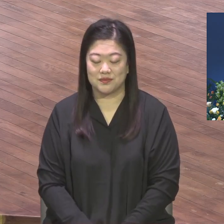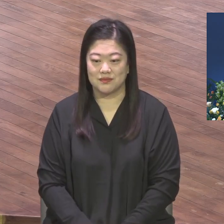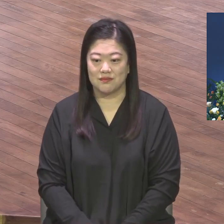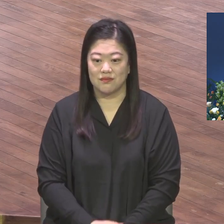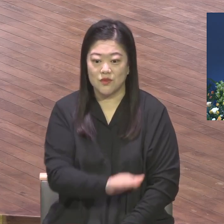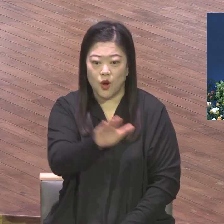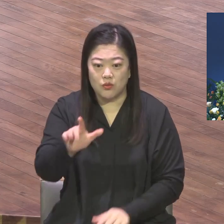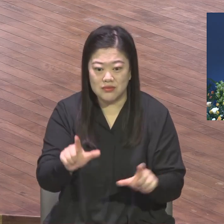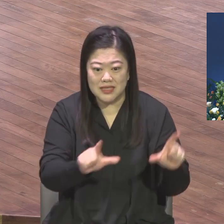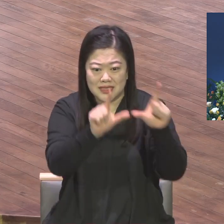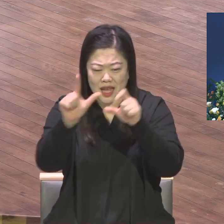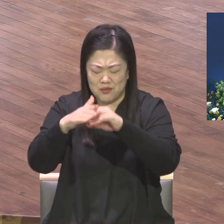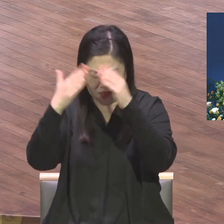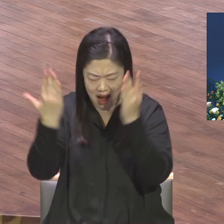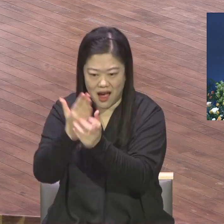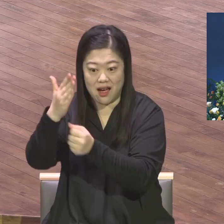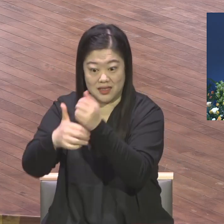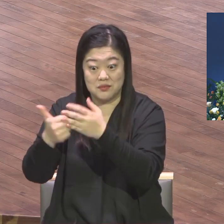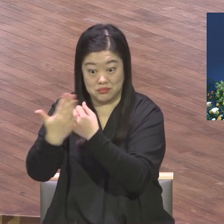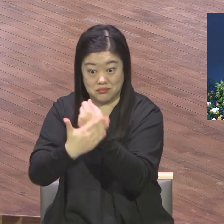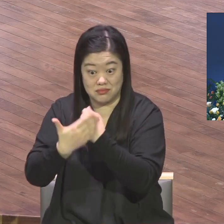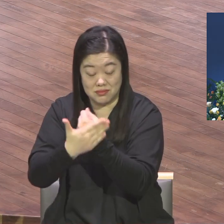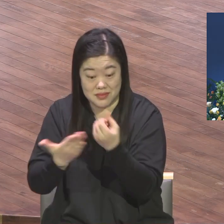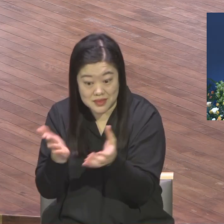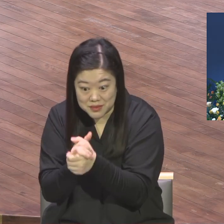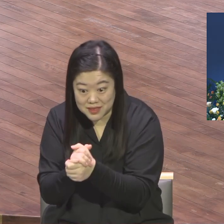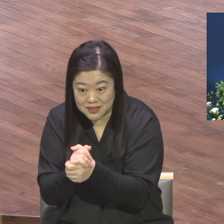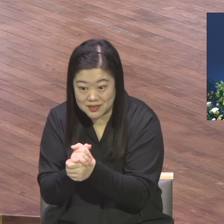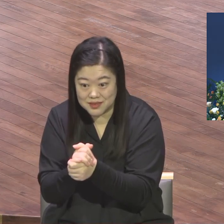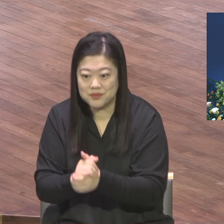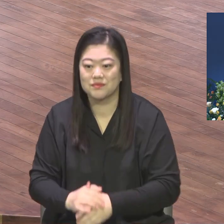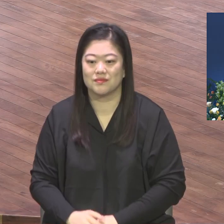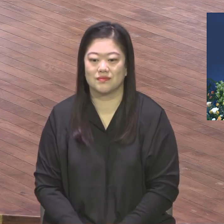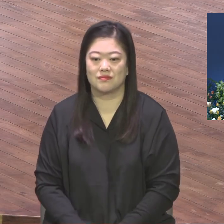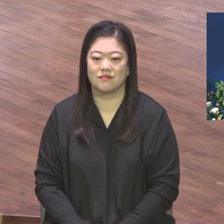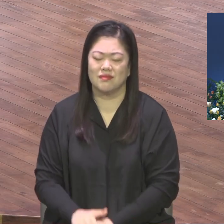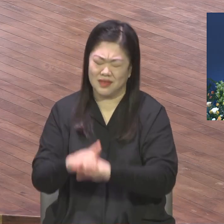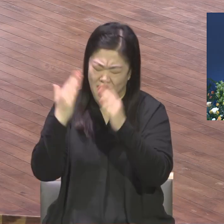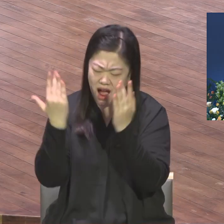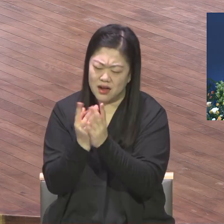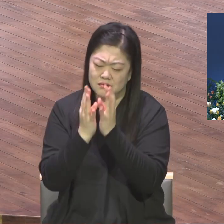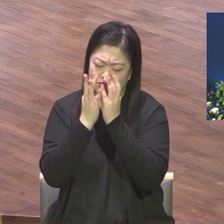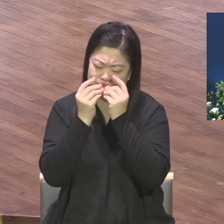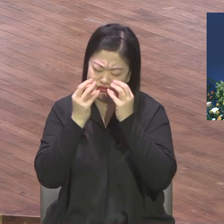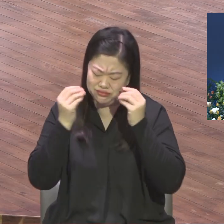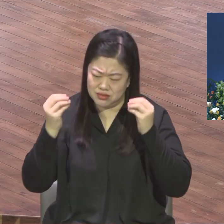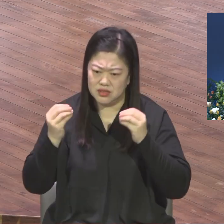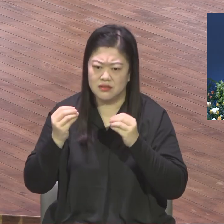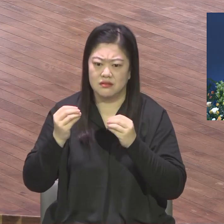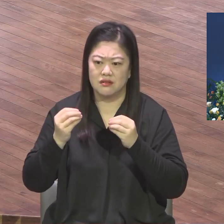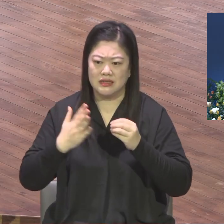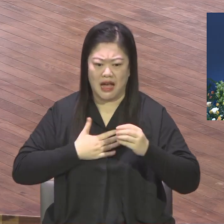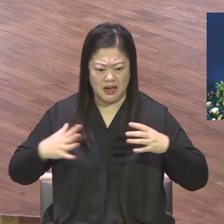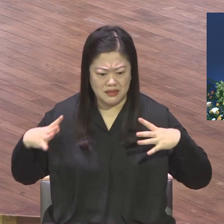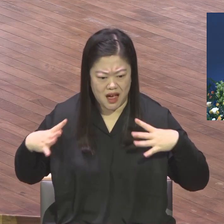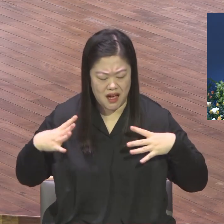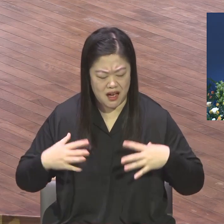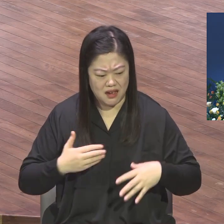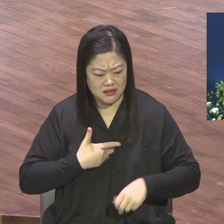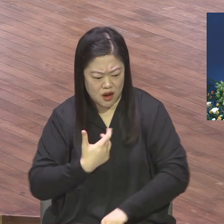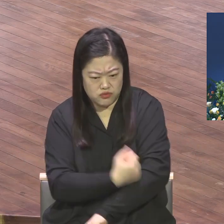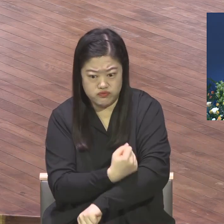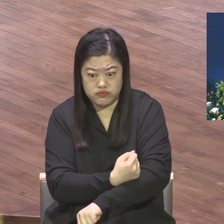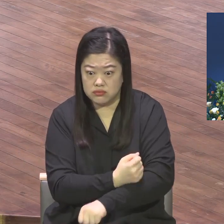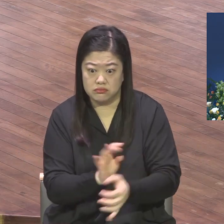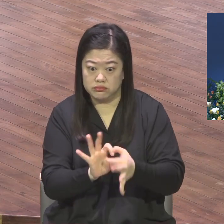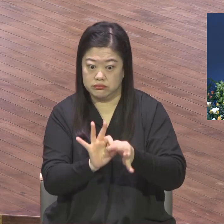우리의 살아온 길 주의 은혜로다. 모든 게 주의 은혜입니다. 잘할 것도 없고 힘들 것도 없고